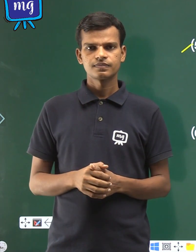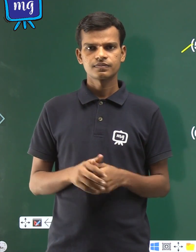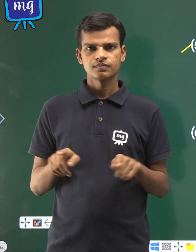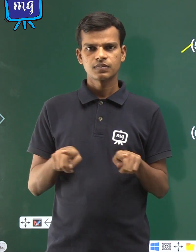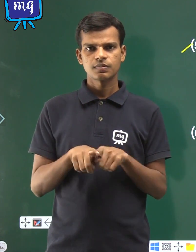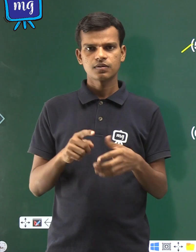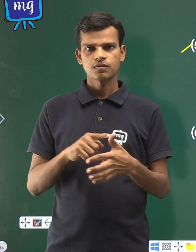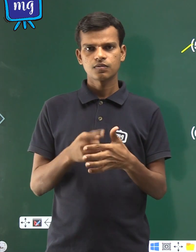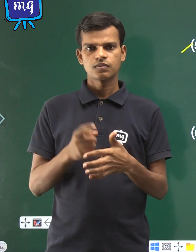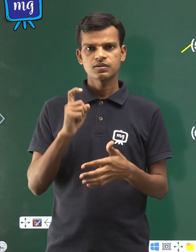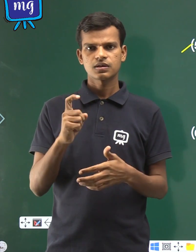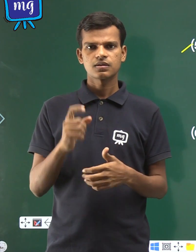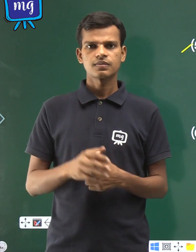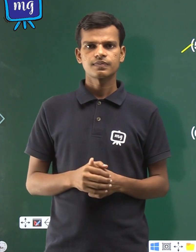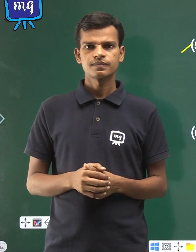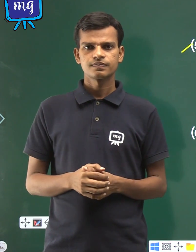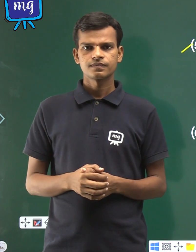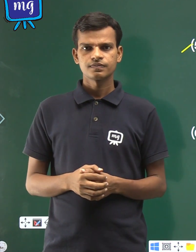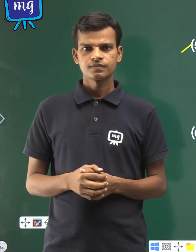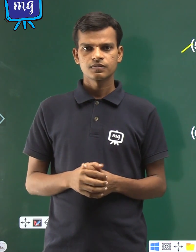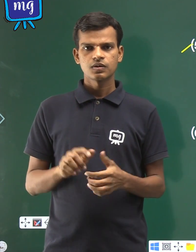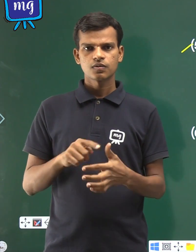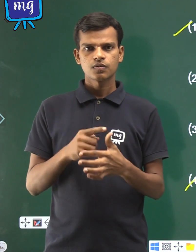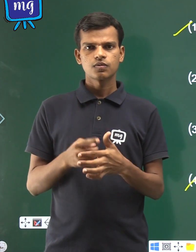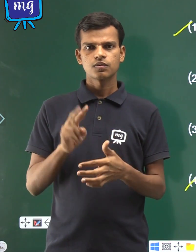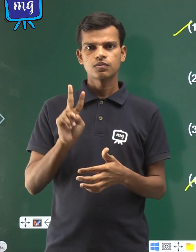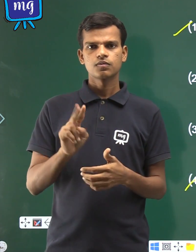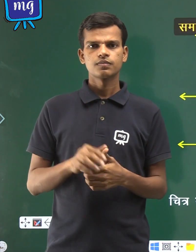बराबर कौन 7, कौन 2